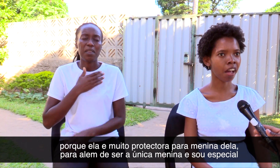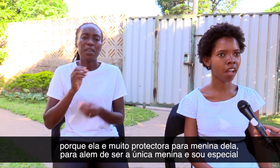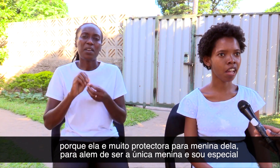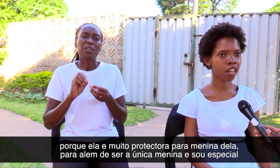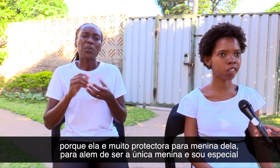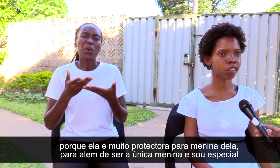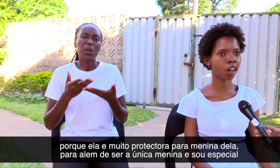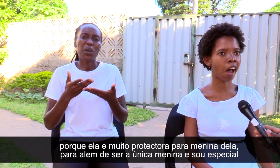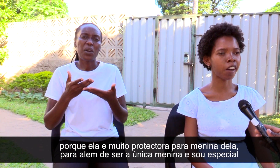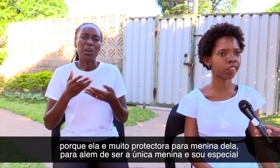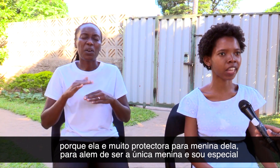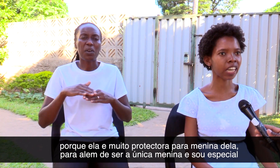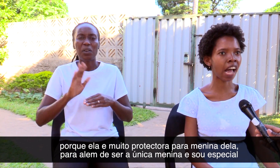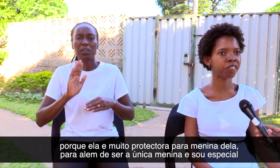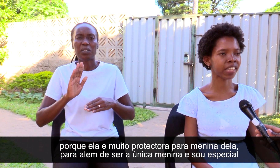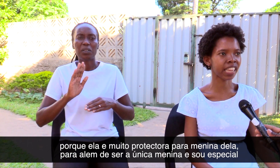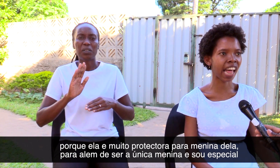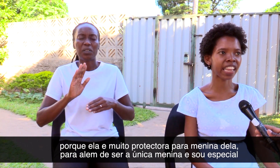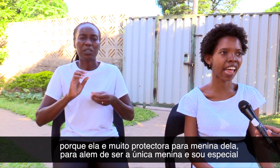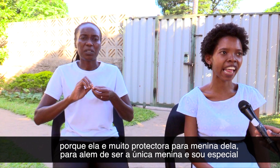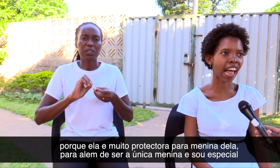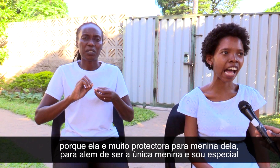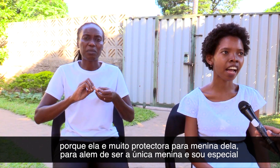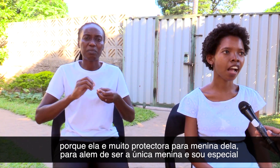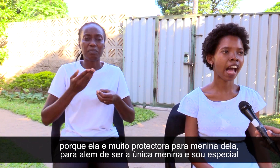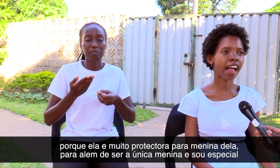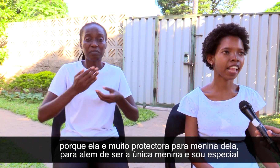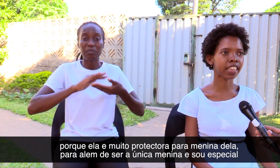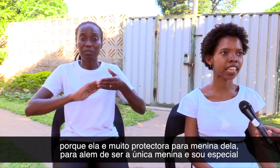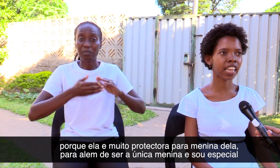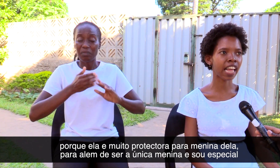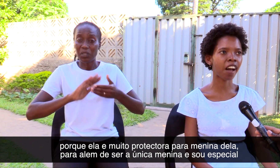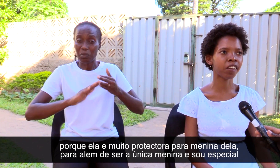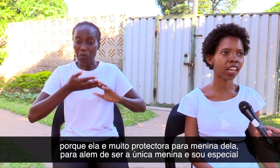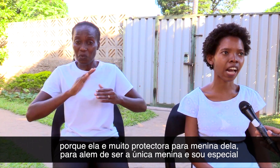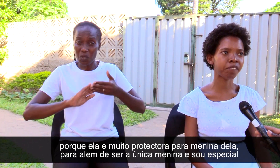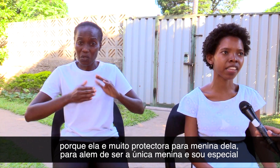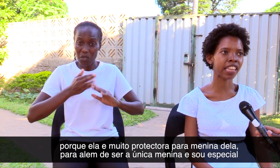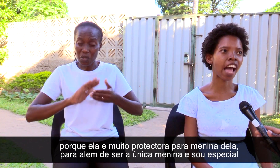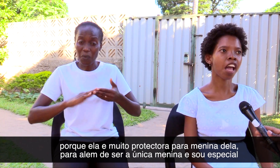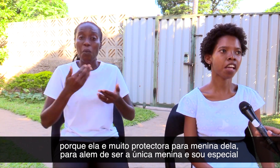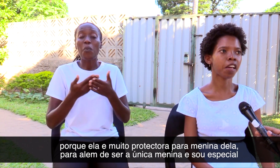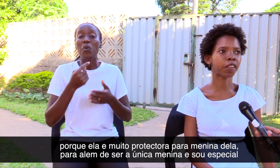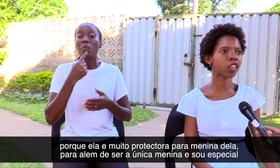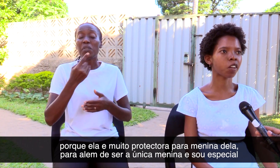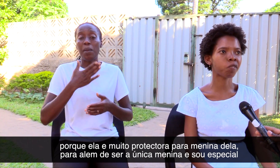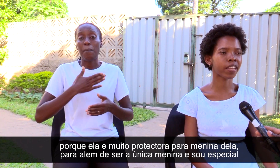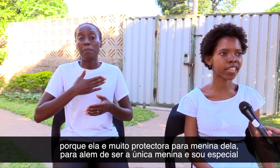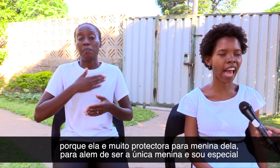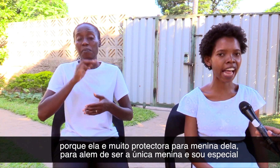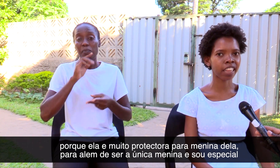protetora. Eu sou a única menina dela, além de ser a única menina, eu